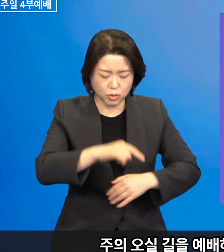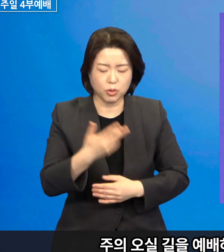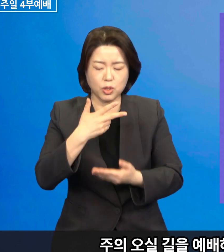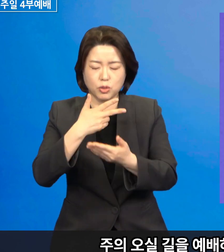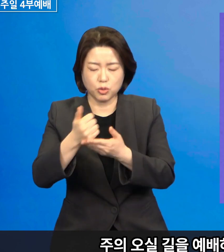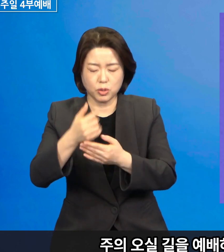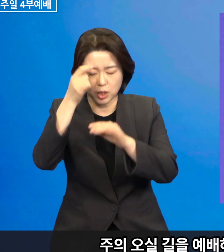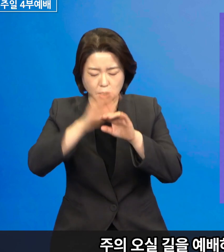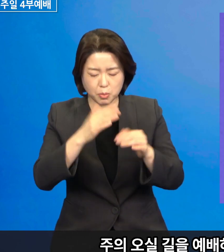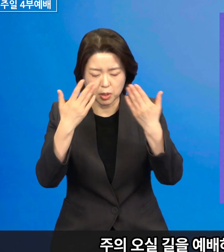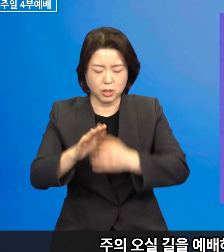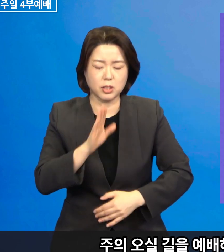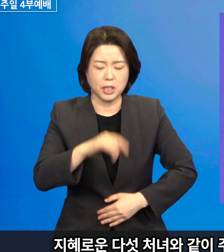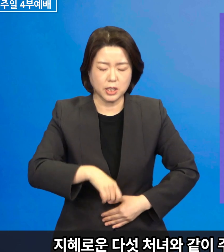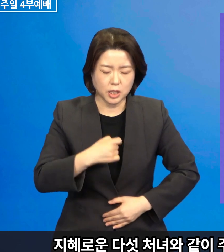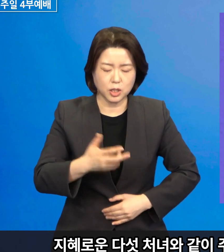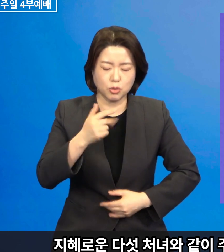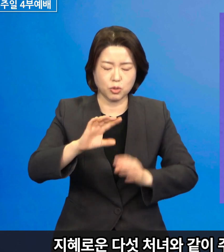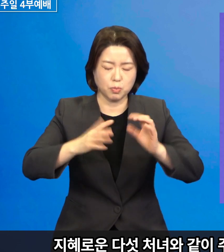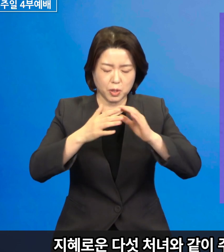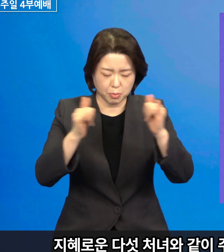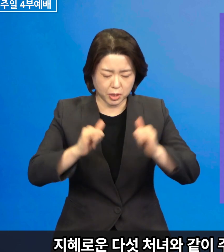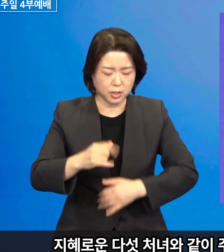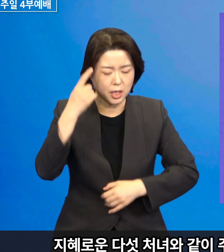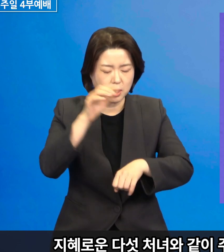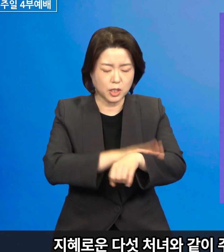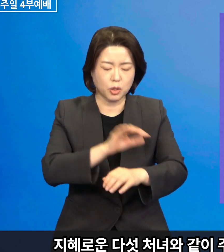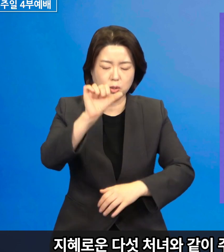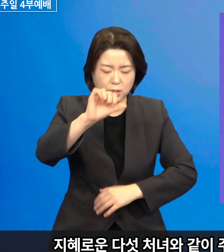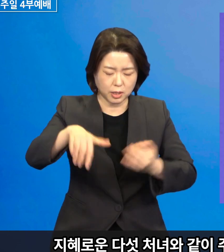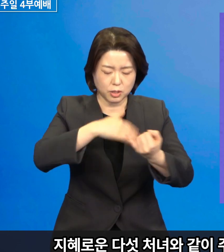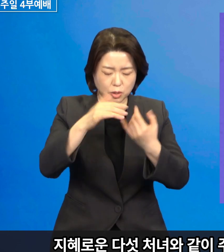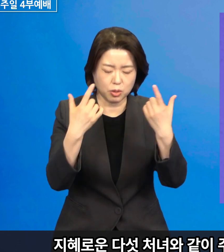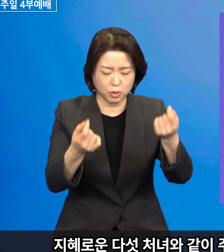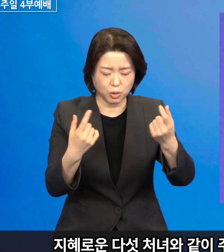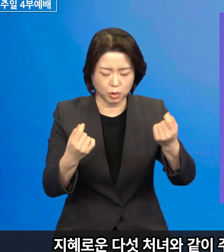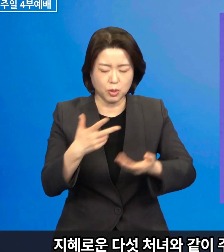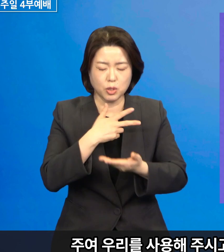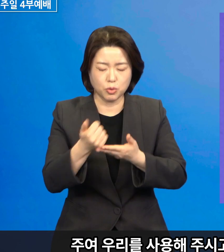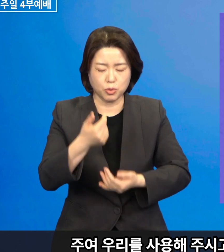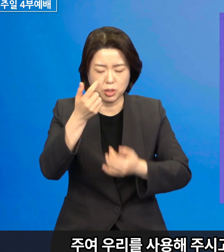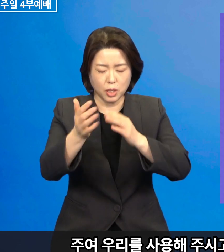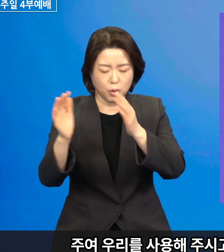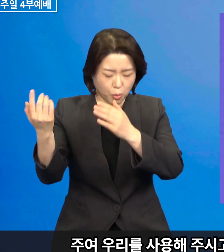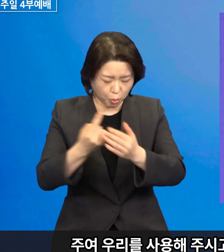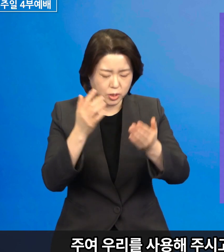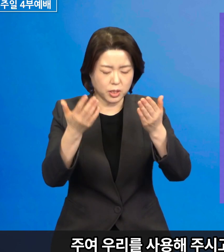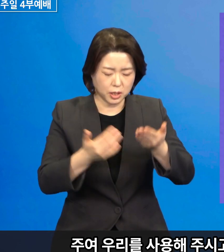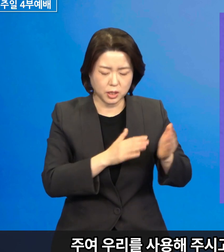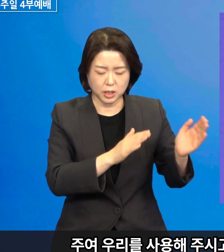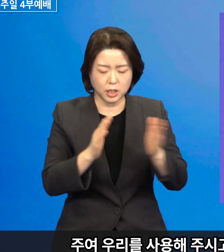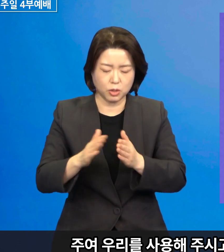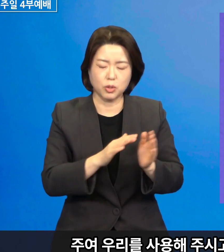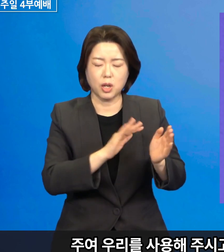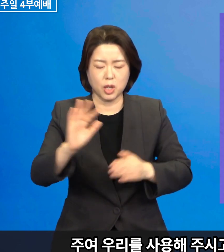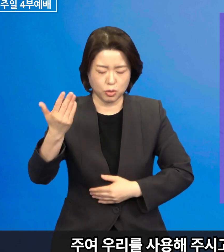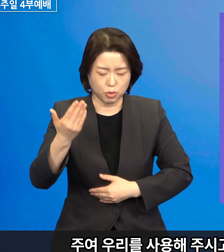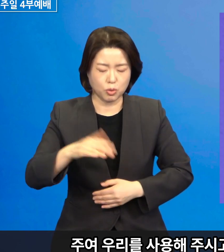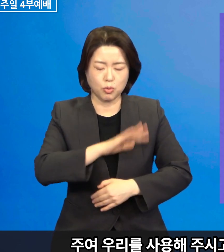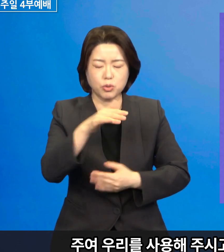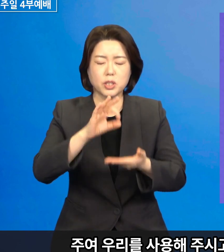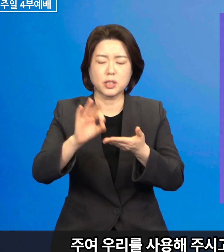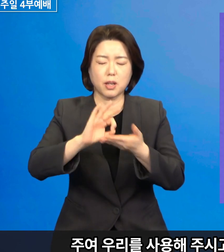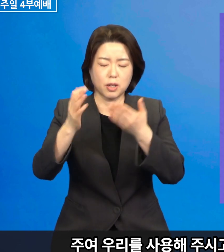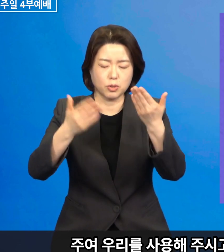예비하는 신실한 주의 백성들, 지혜로운 다섯처녀와 같이 주의 오실기를 예비할 수 있도록 주여 우리를 사용하여 주시고 주님